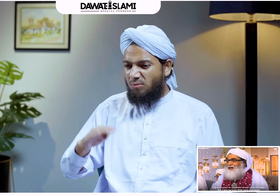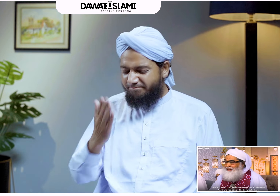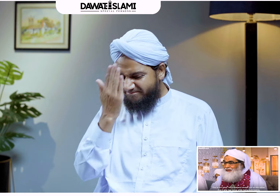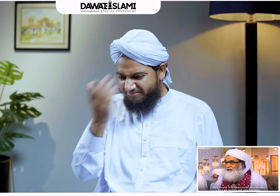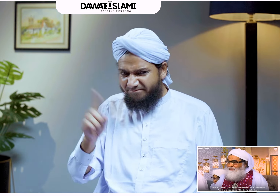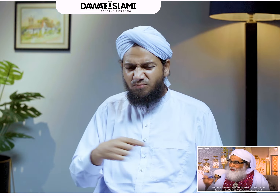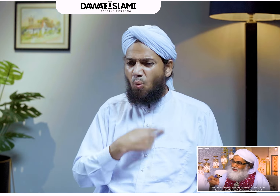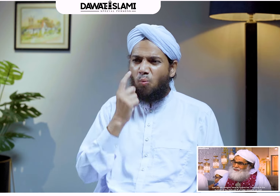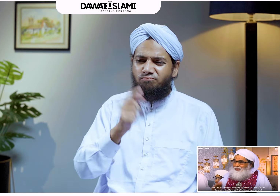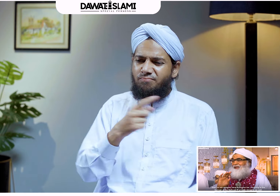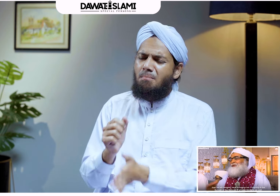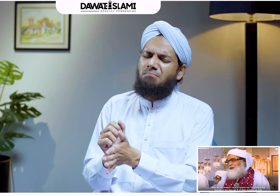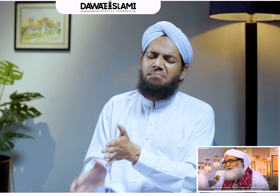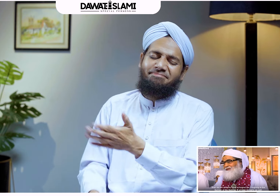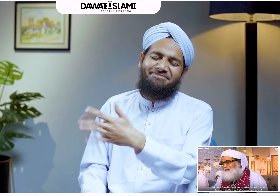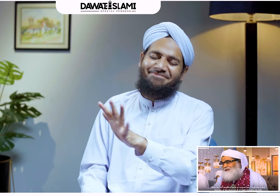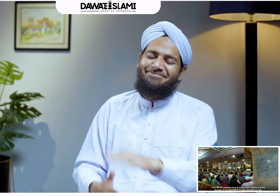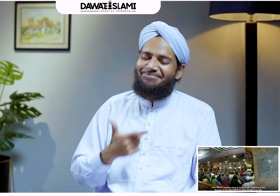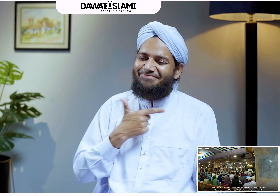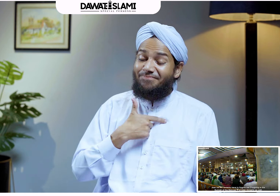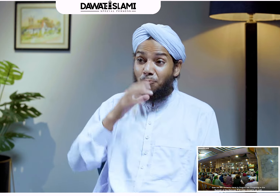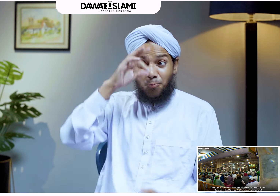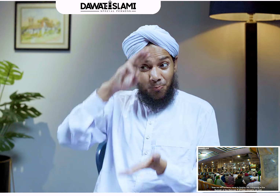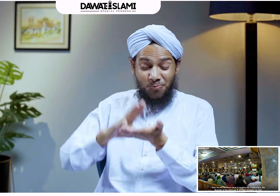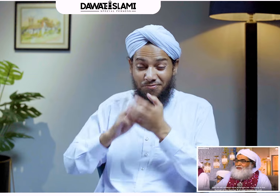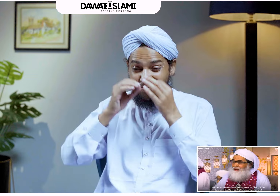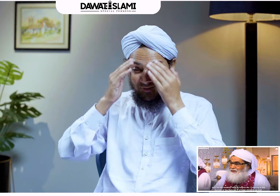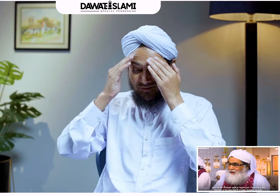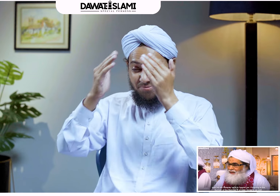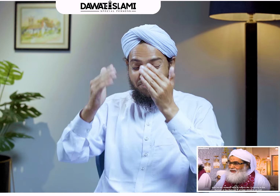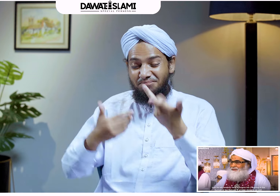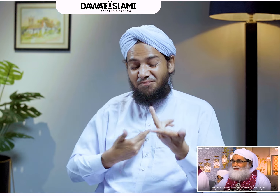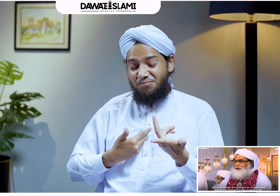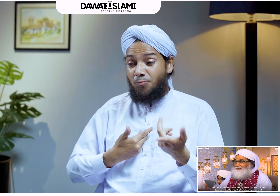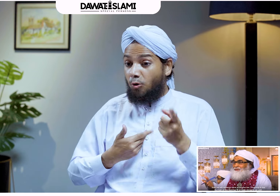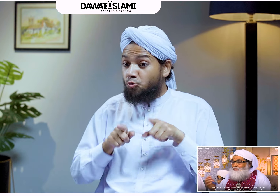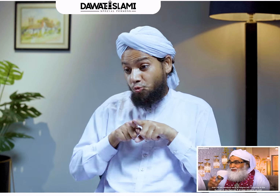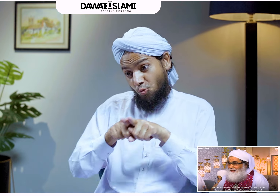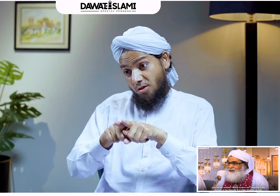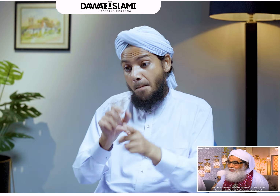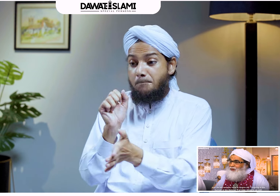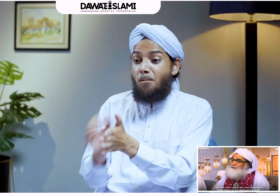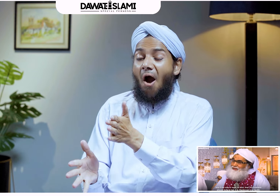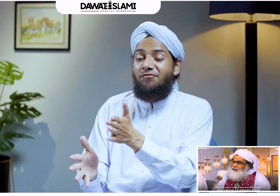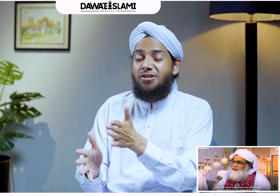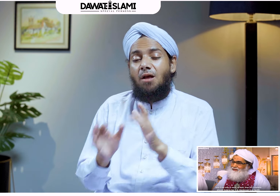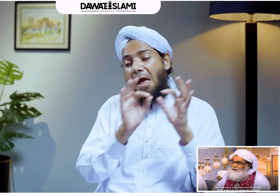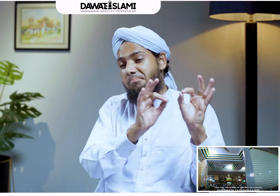آئی ہے تب تو معاف کرنا ہی ہوگا. اللہ کے پیارے حبیب صلی اللہ تعالی علیہ وآلہ وسلم کی بھی سنت ہے معافی دینا. تو